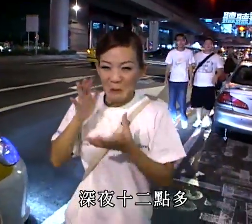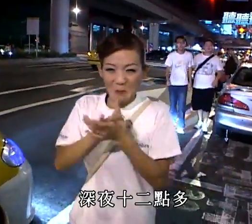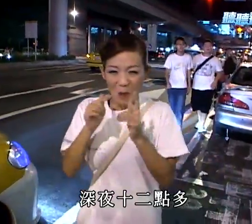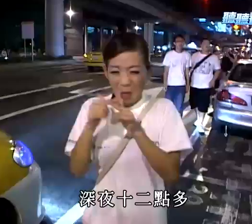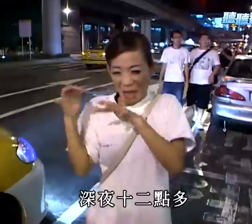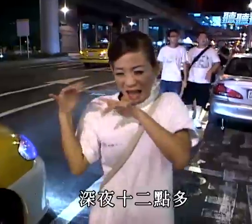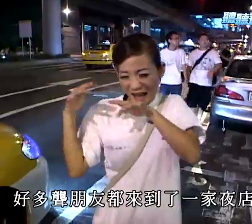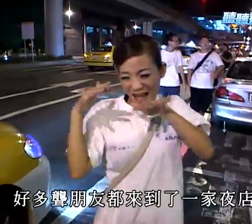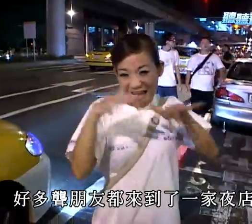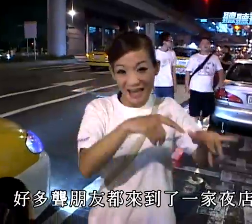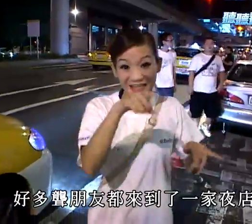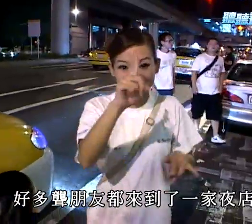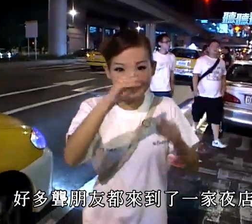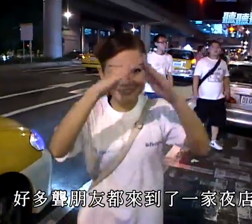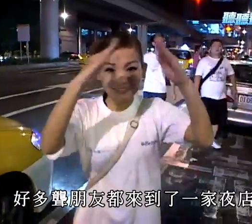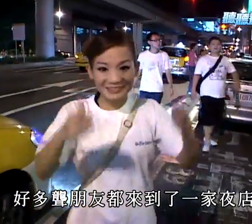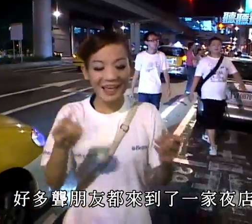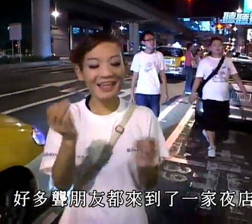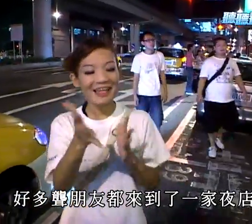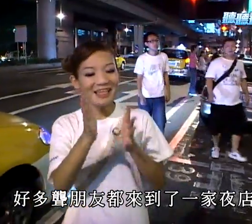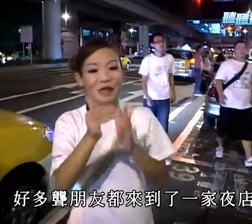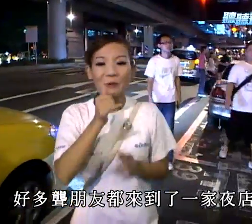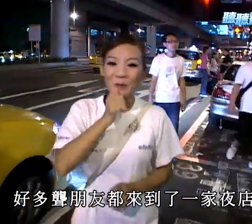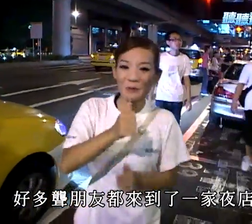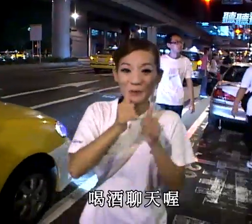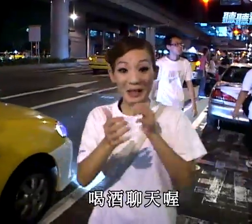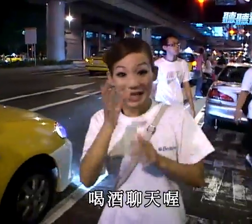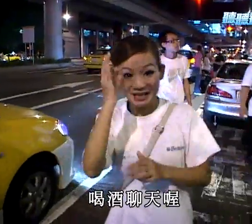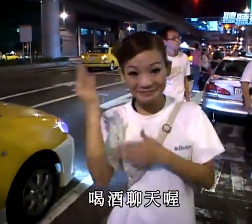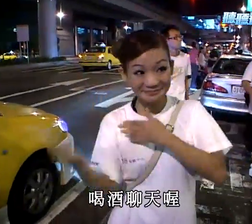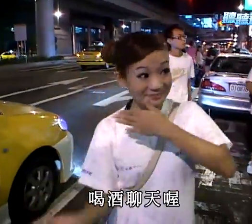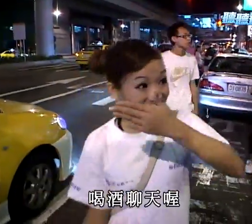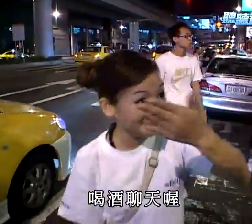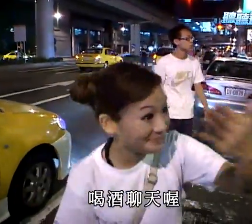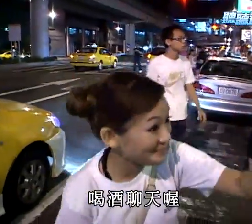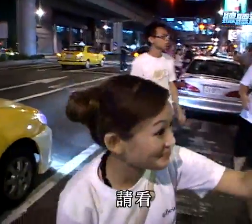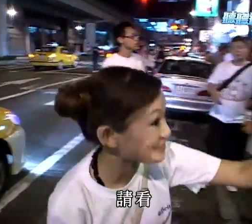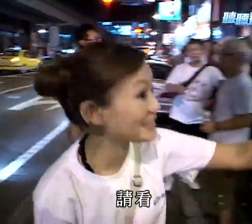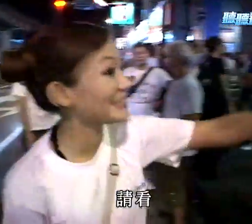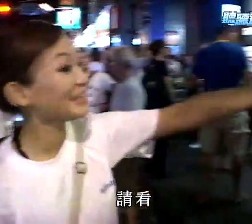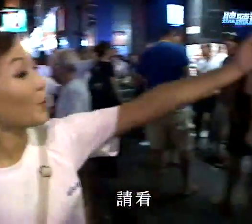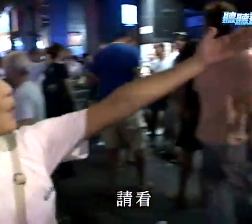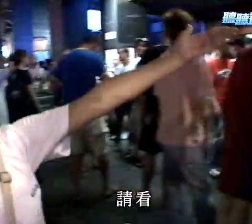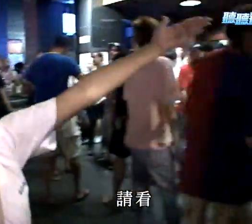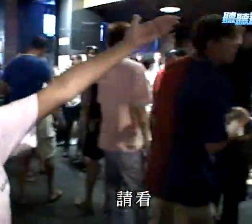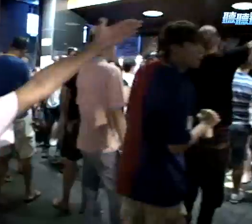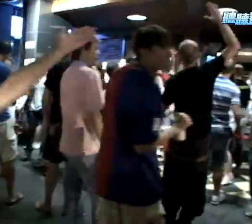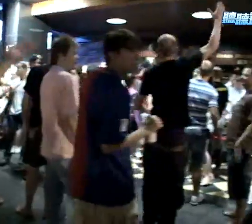12点多，好多龙朋友都来到了一家夜店喝酒聊天哦。那请看。